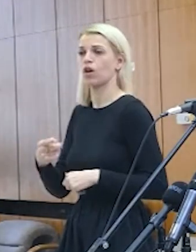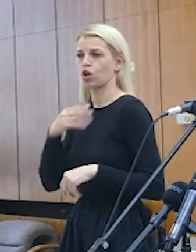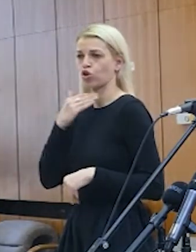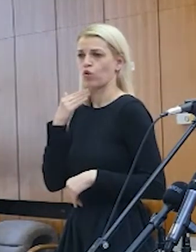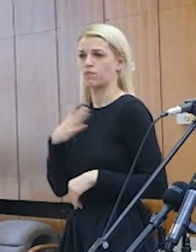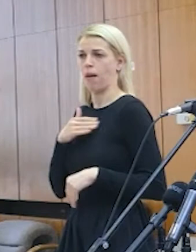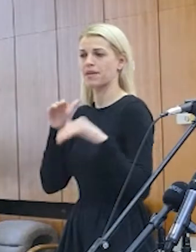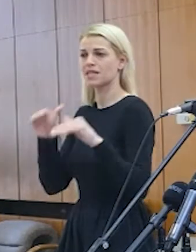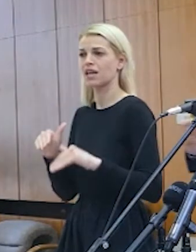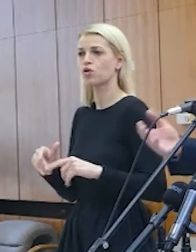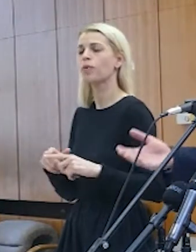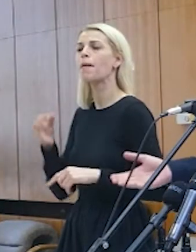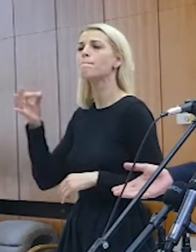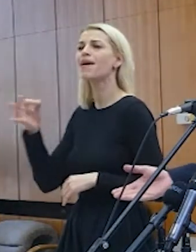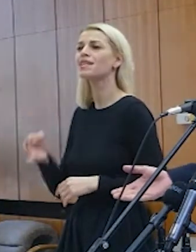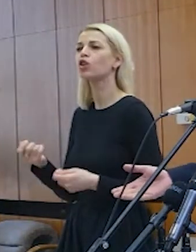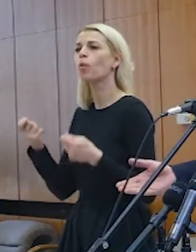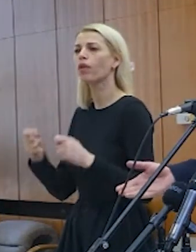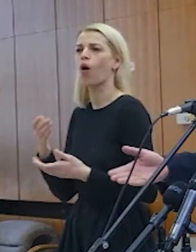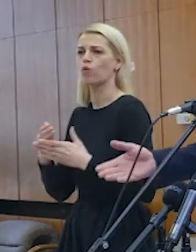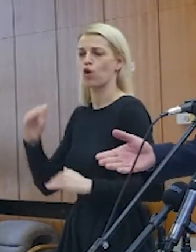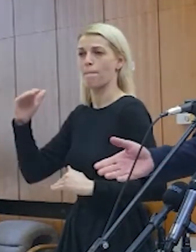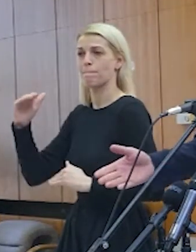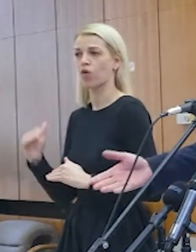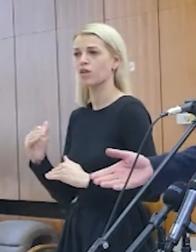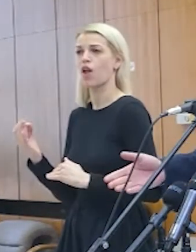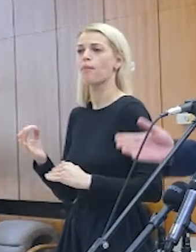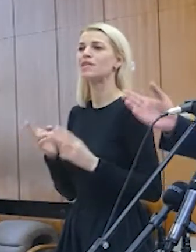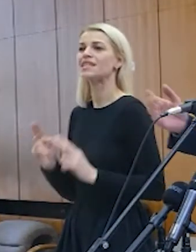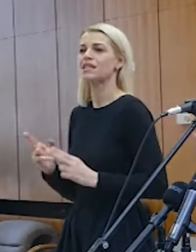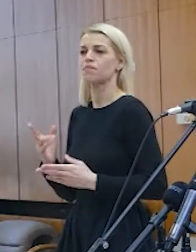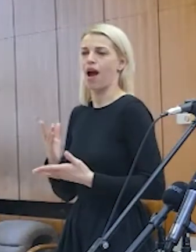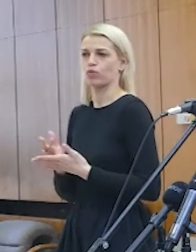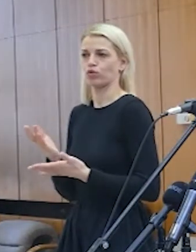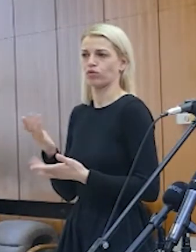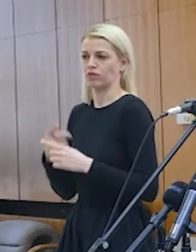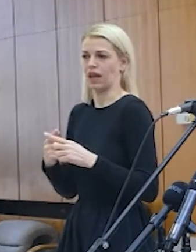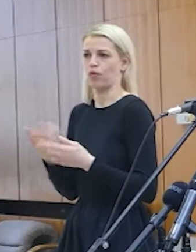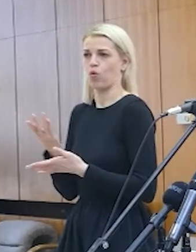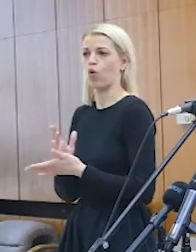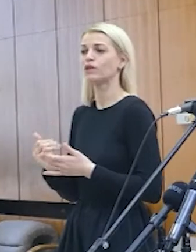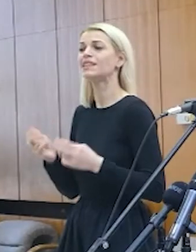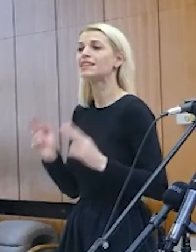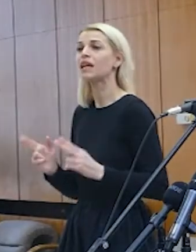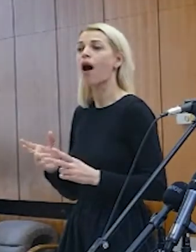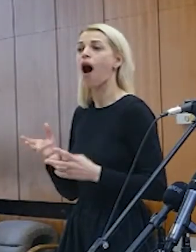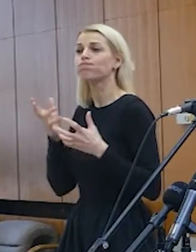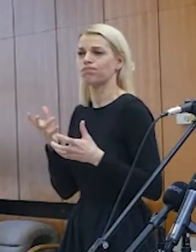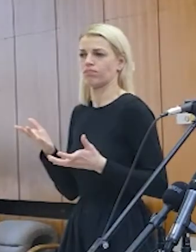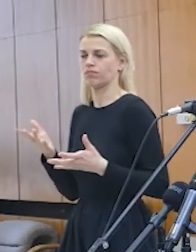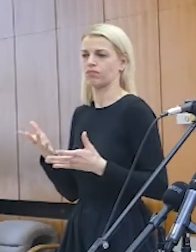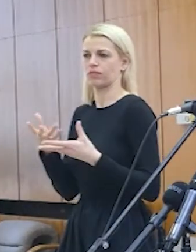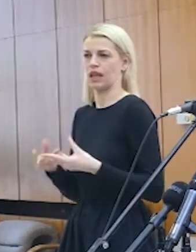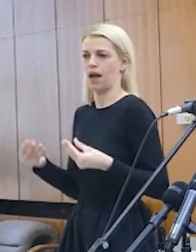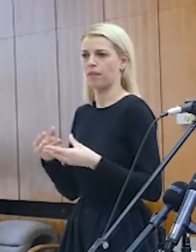percento plynu už výrazne pokleslo, pretože aj zima končí, navyše zima je mierna. Dnes už môžem povedať, že